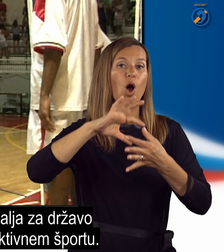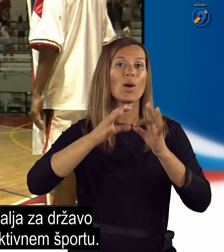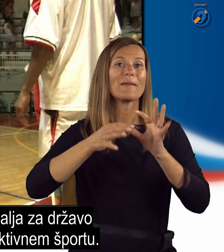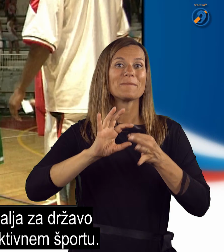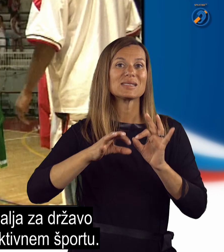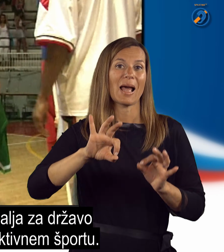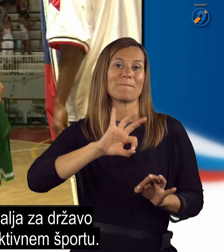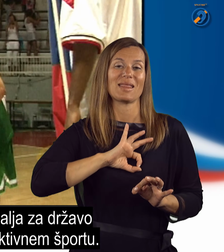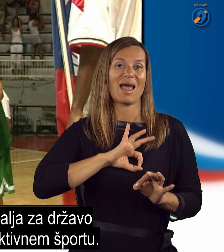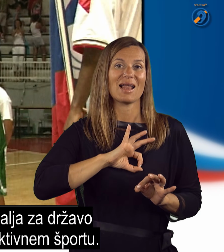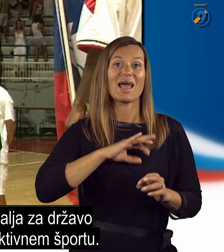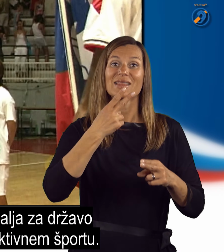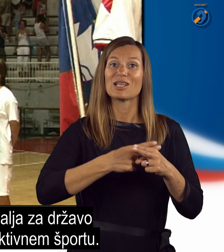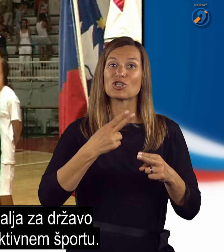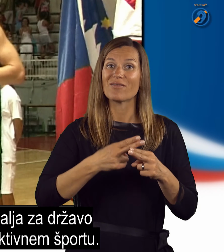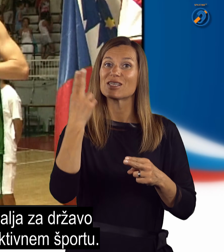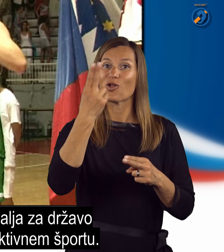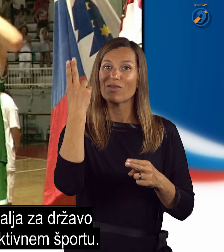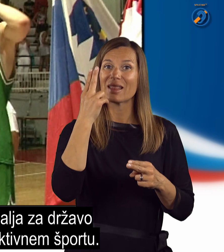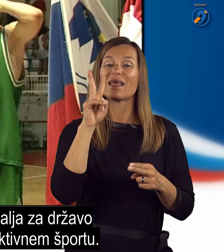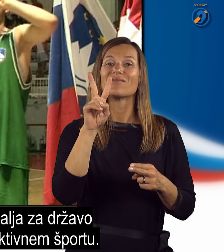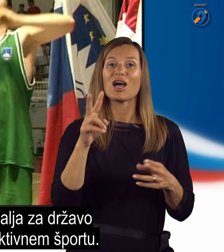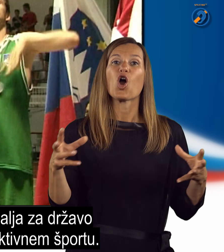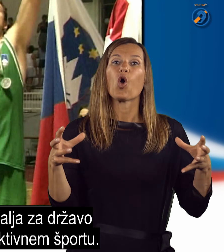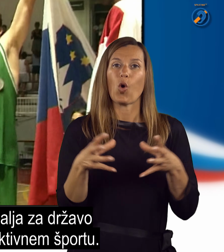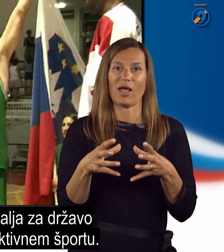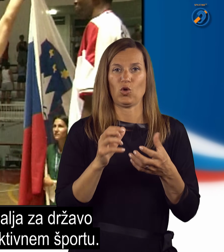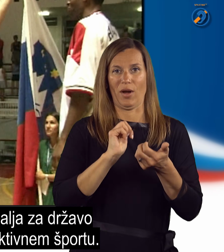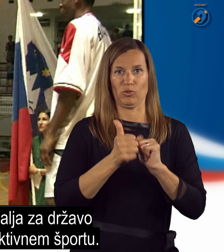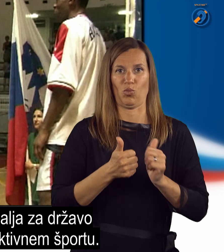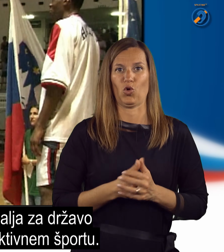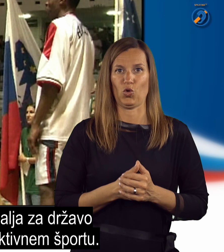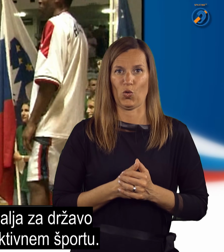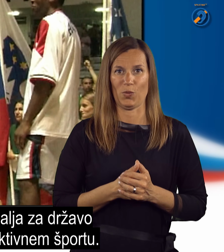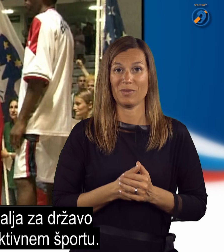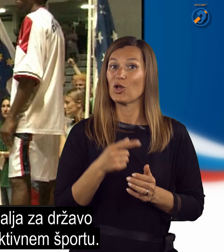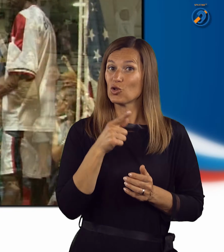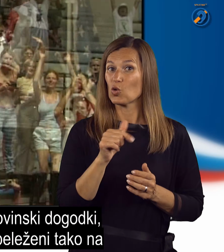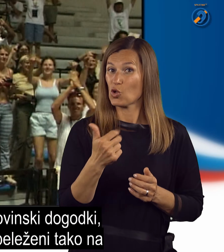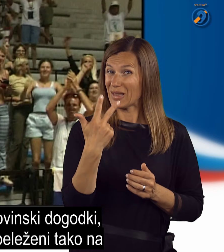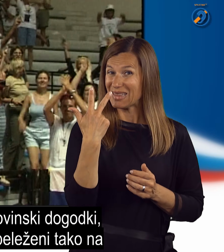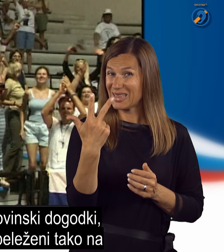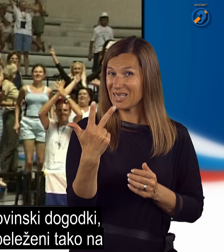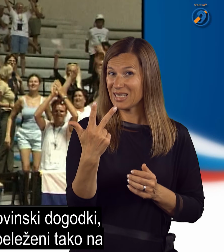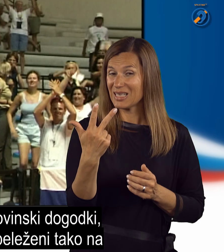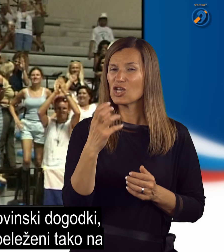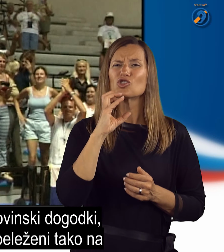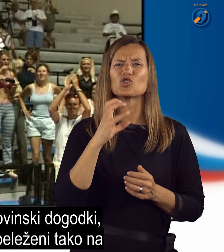prva olimpijska medalja države Slovenije v kolektivnem športu. To so